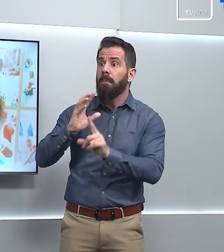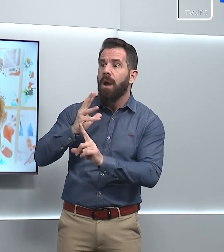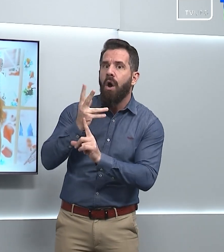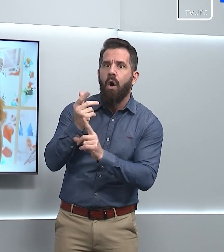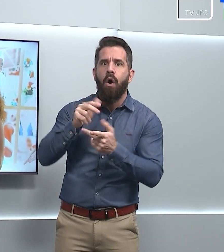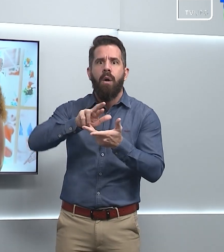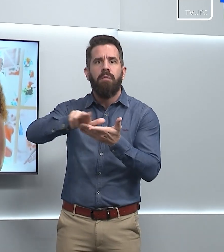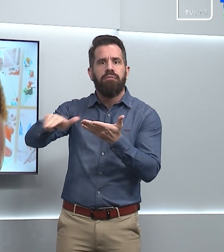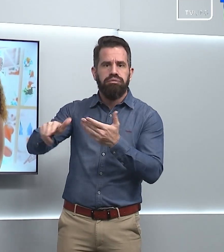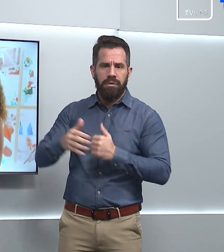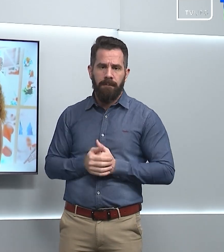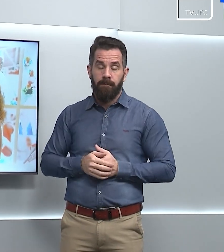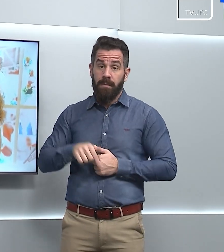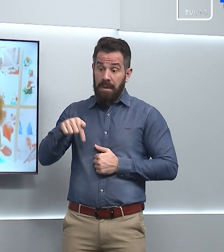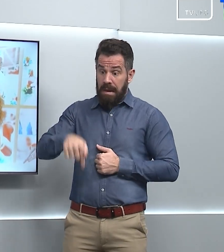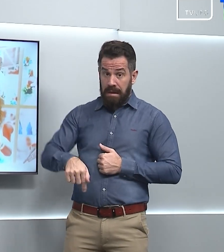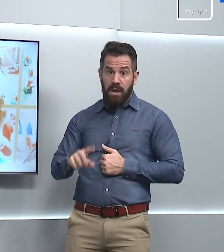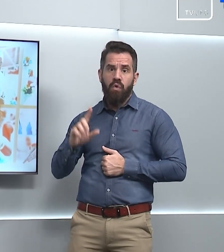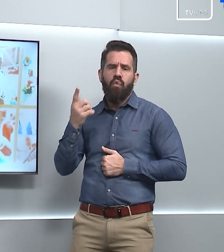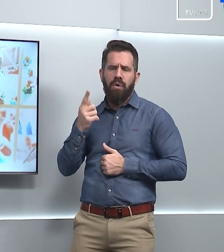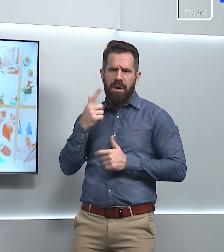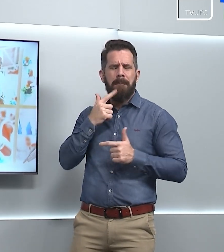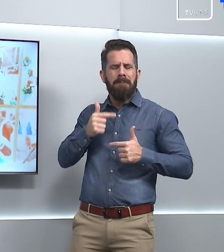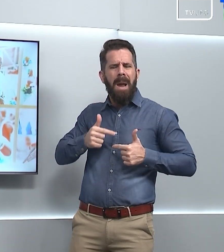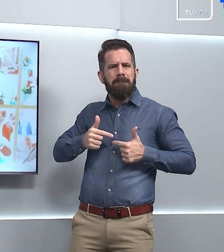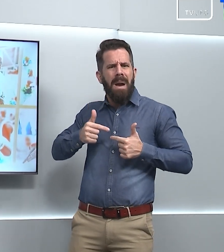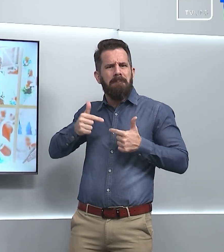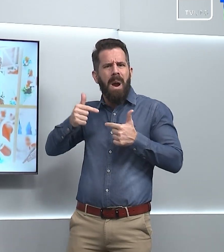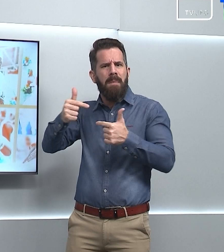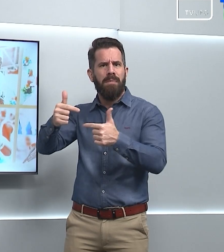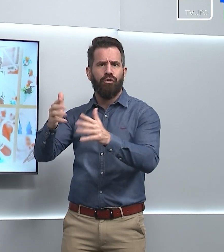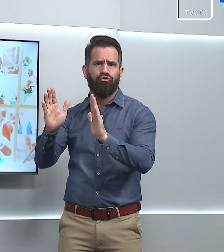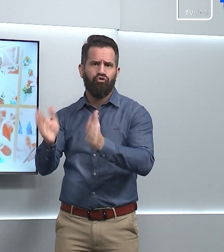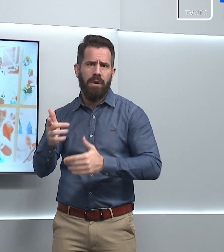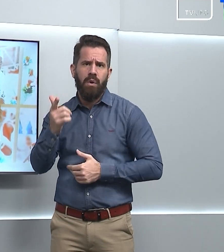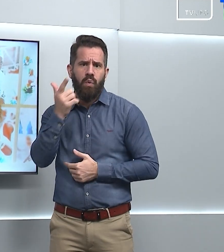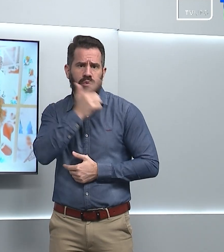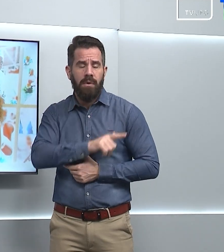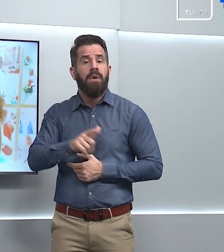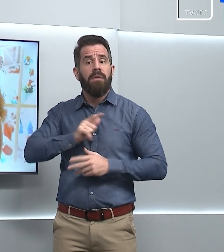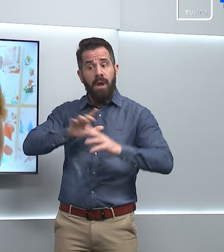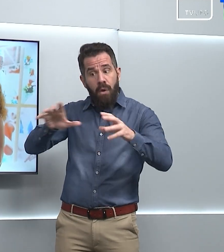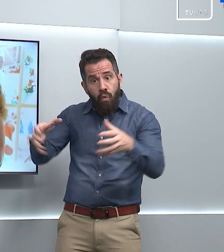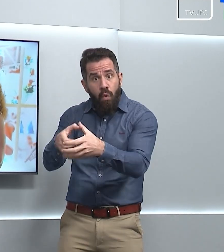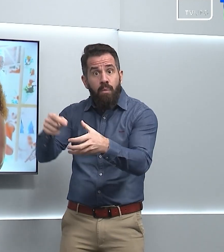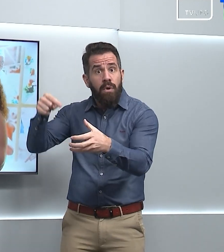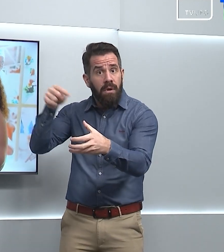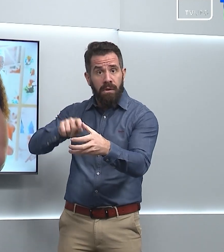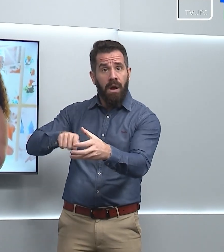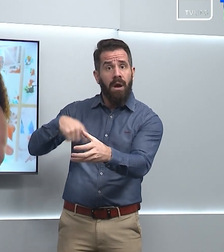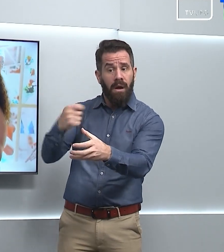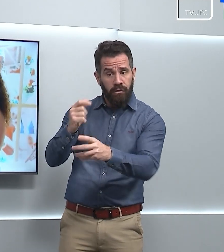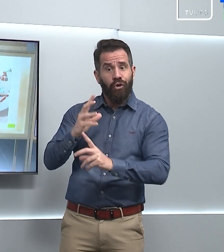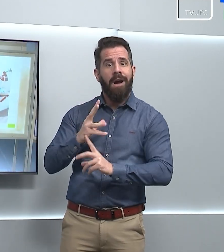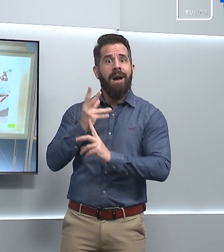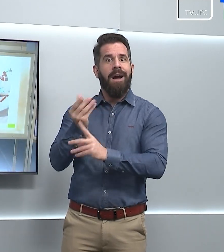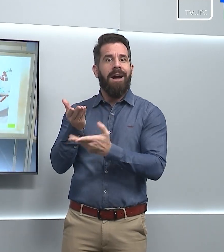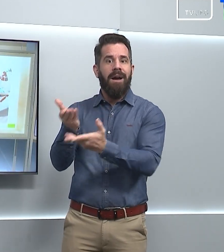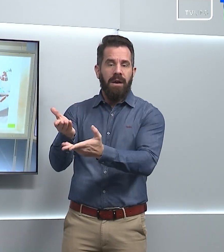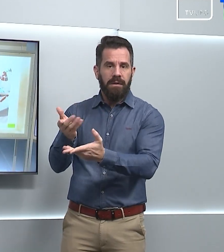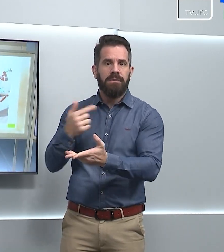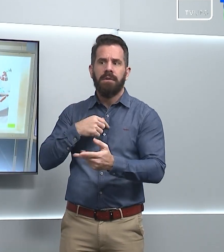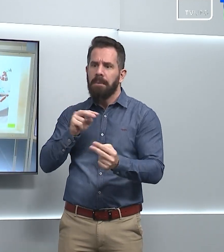eles têm se movimentado muito, né? Então, e tem uma comunidade artística. Então, a gente acaba que vai se